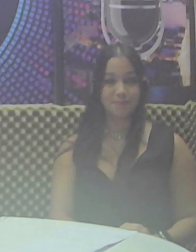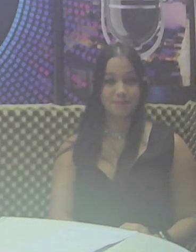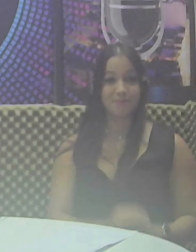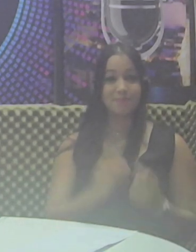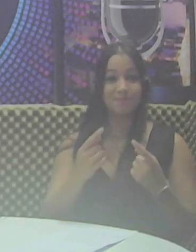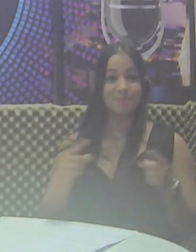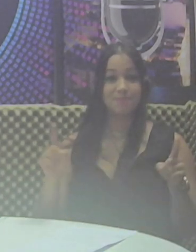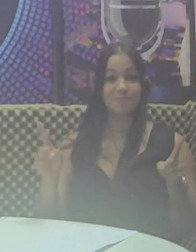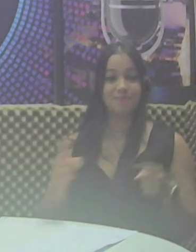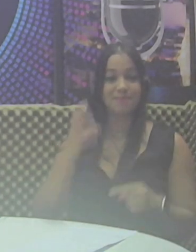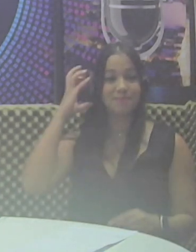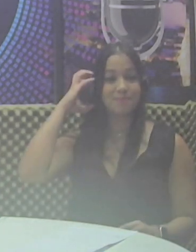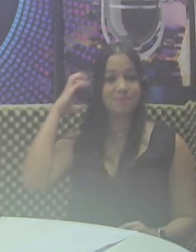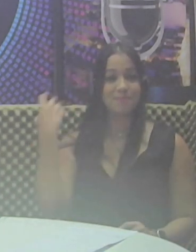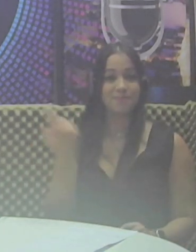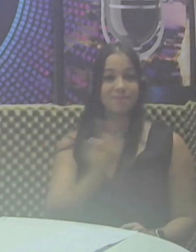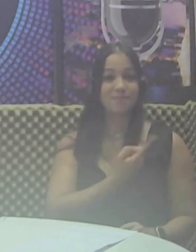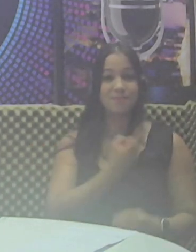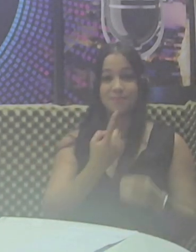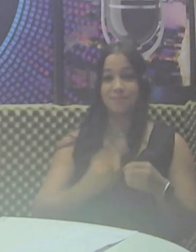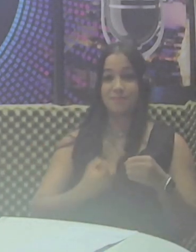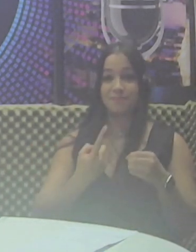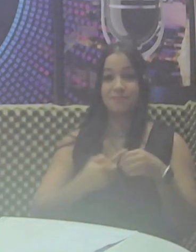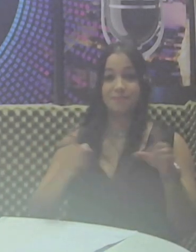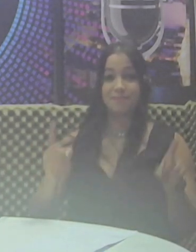Rádio Nossa Cidade.